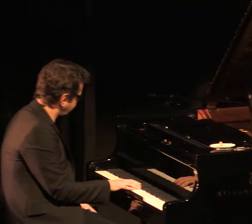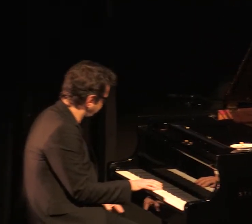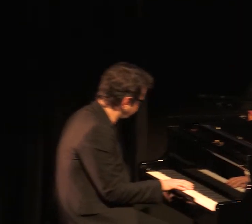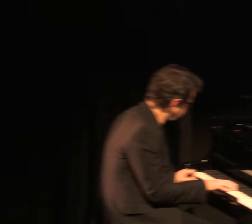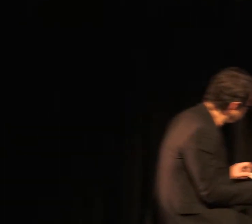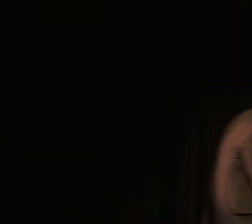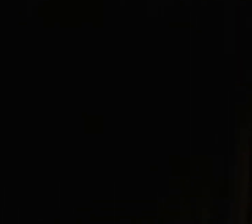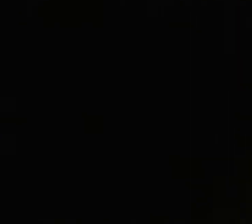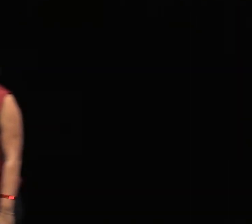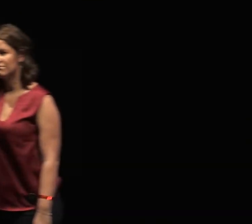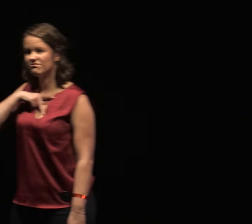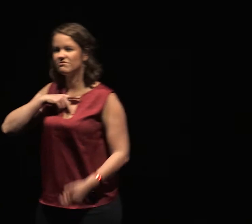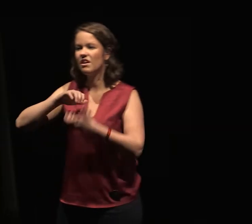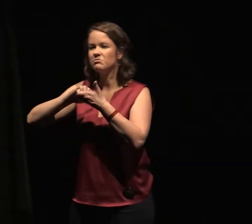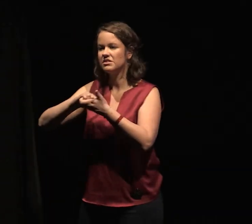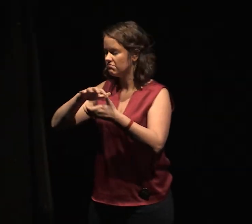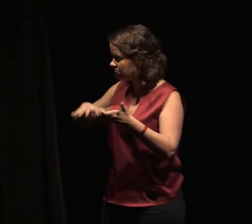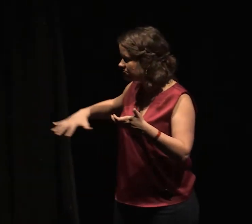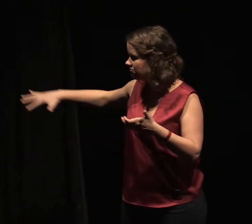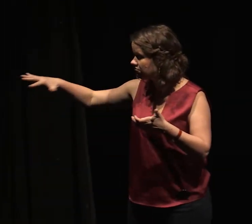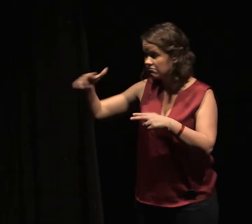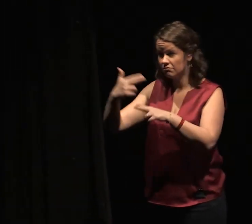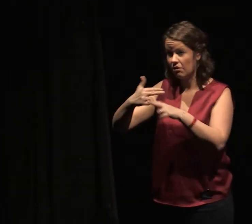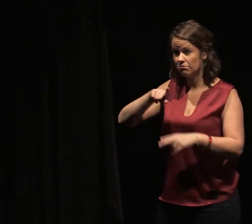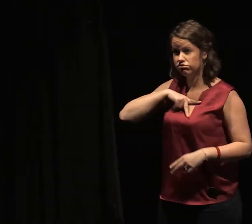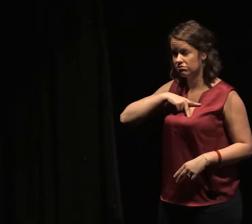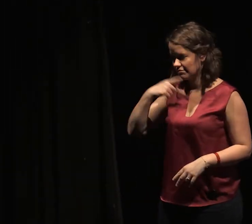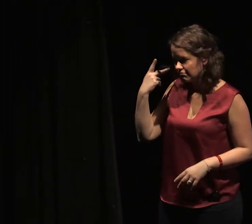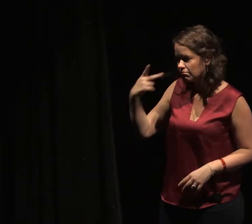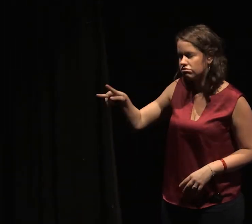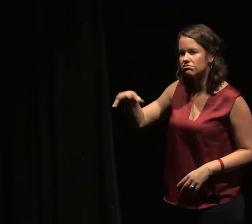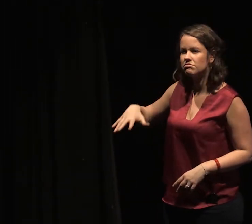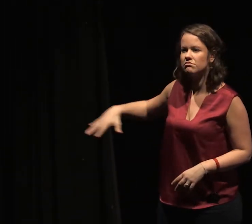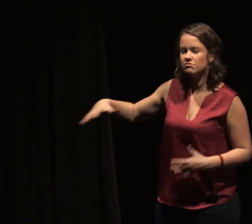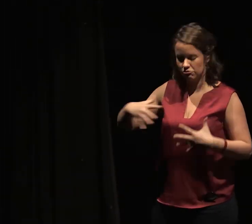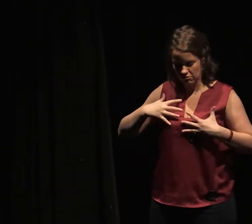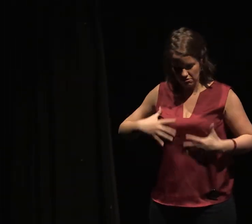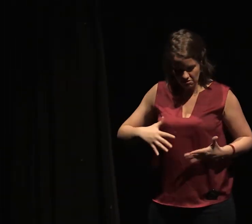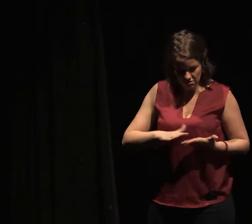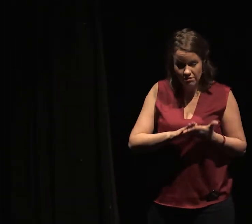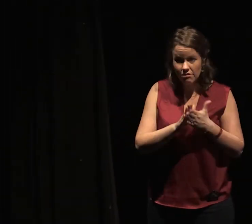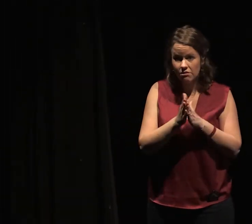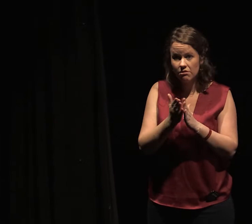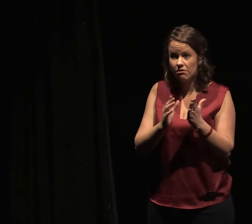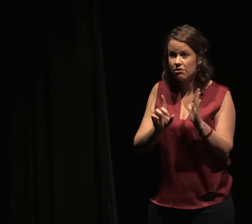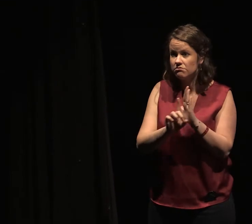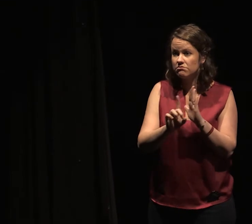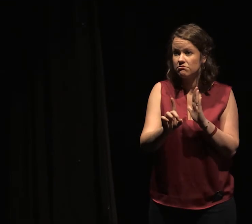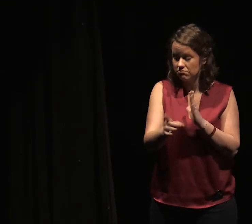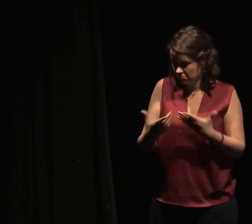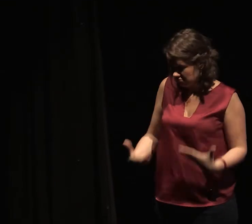Et il appartient à mes amis, où qu'ils se trouvent. Et mon corps passager, présent ou absent,